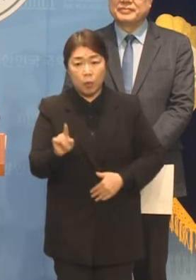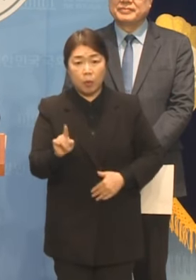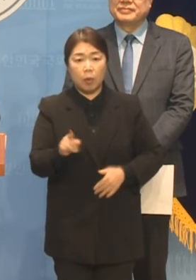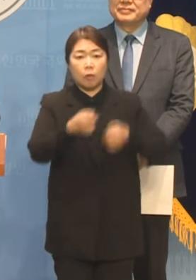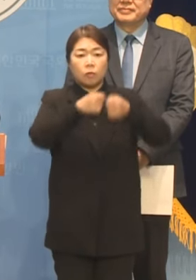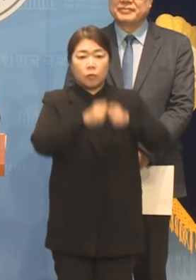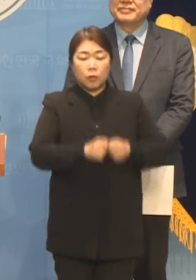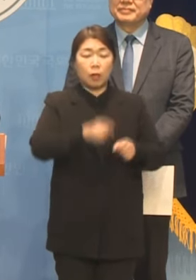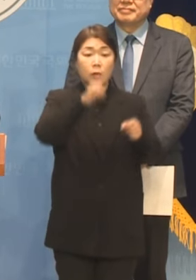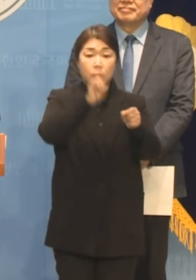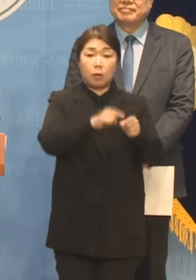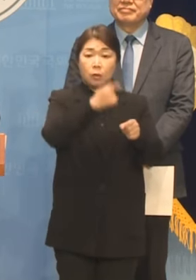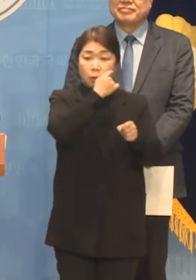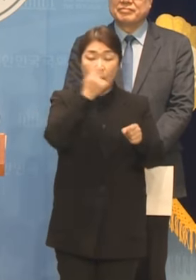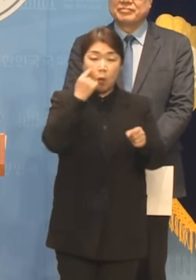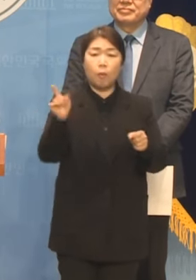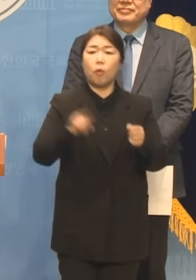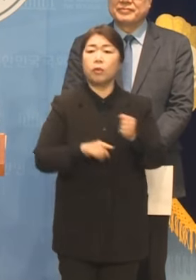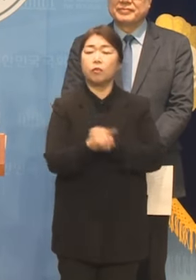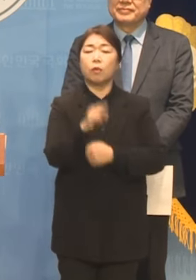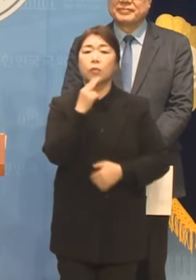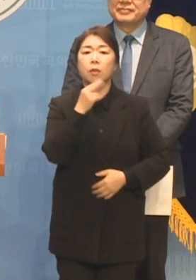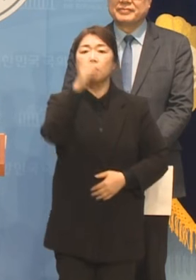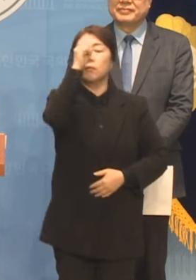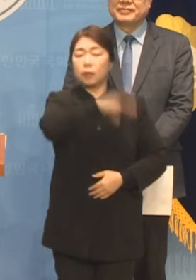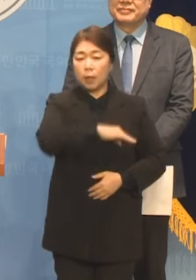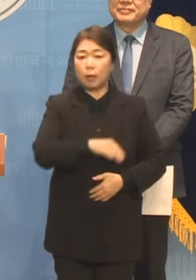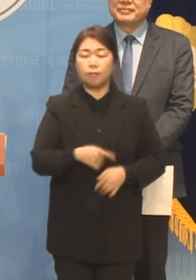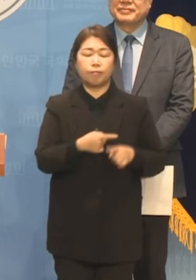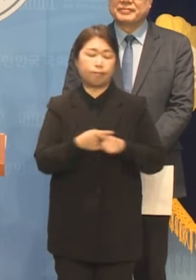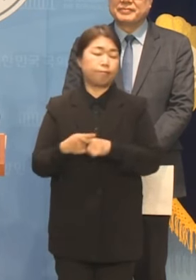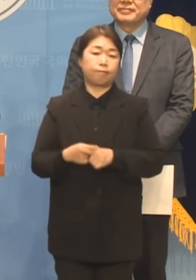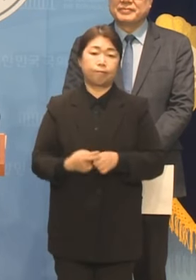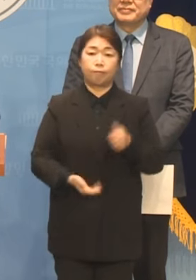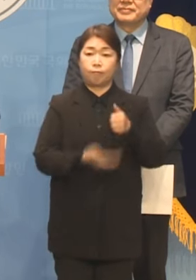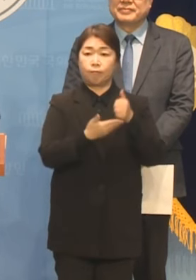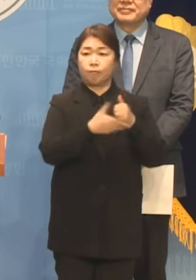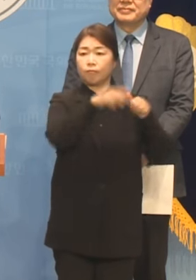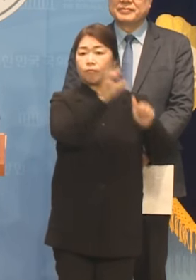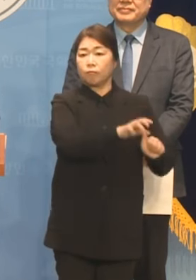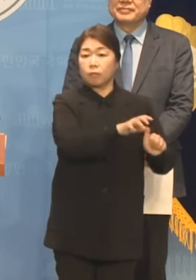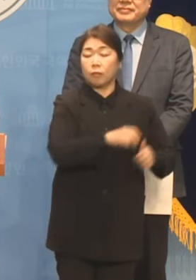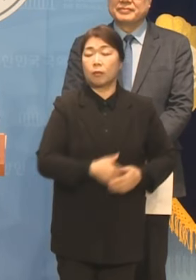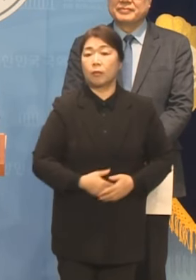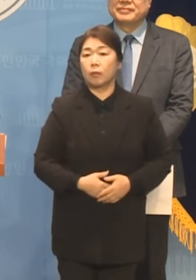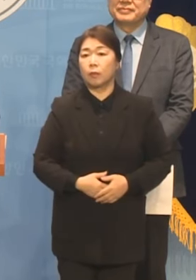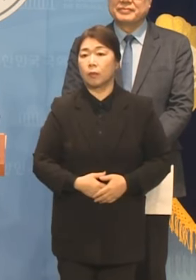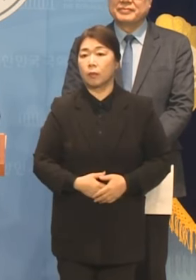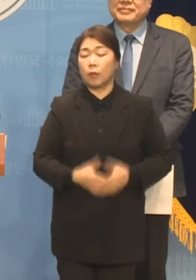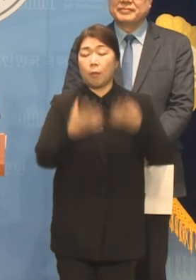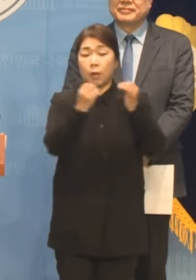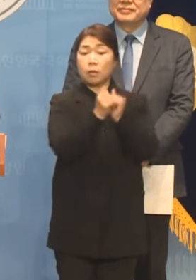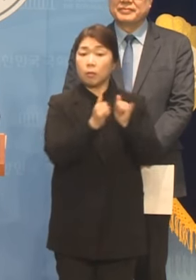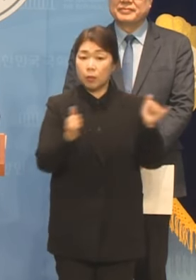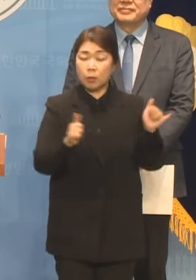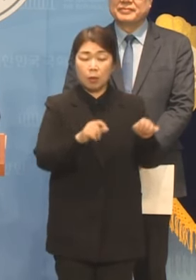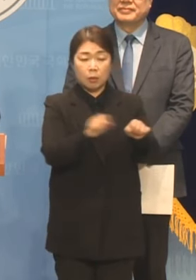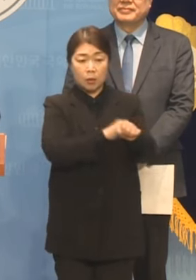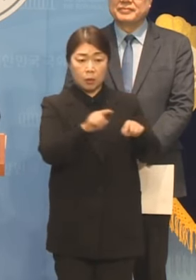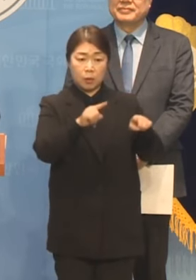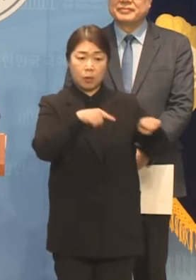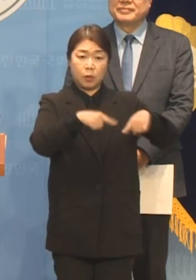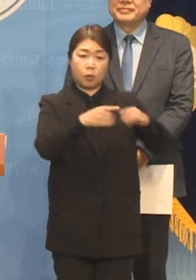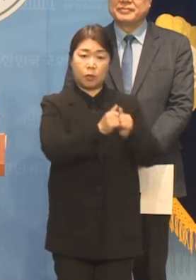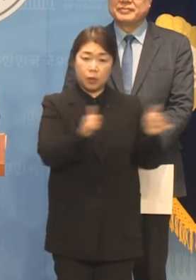구체적 근거나 이유도 없이 그냥 공천 배지 많은 언론과 시민들은 정 정치인에